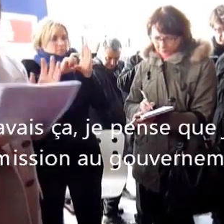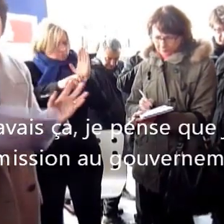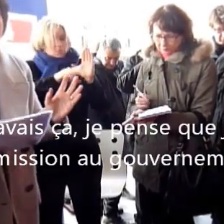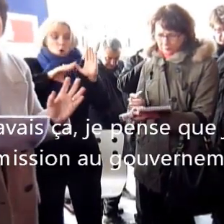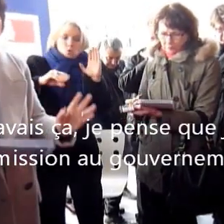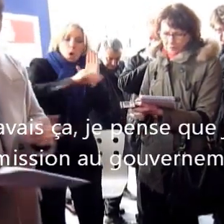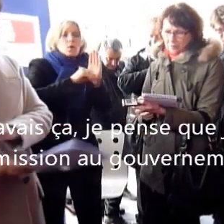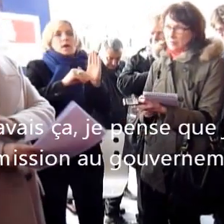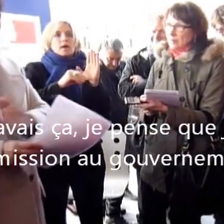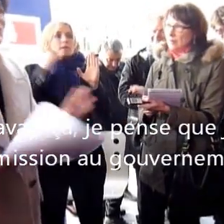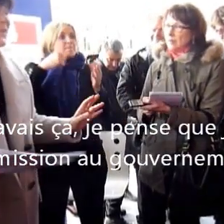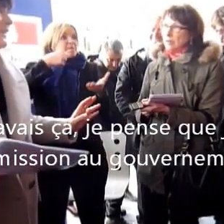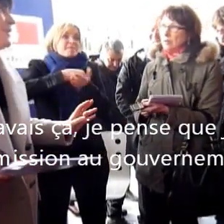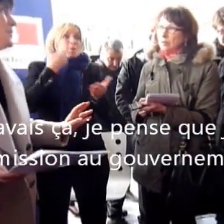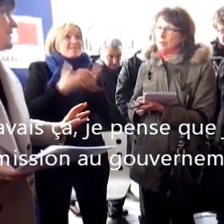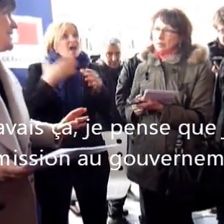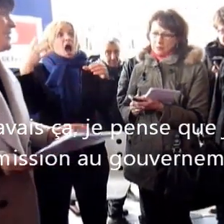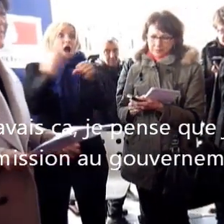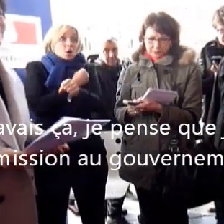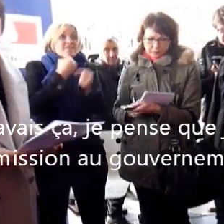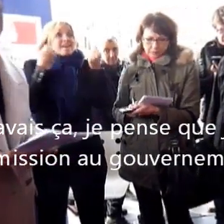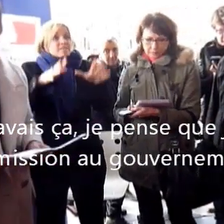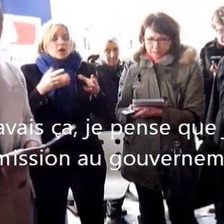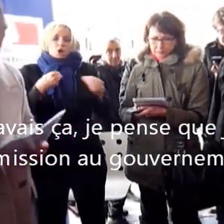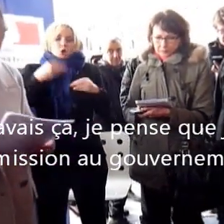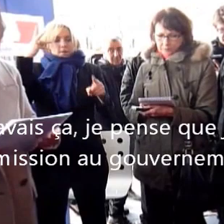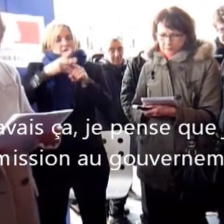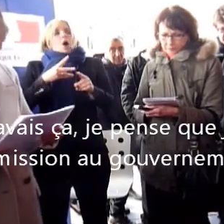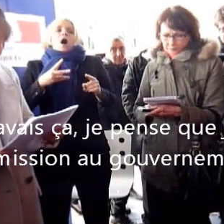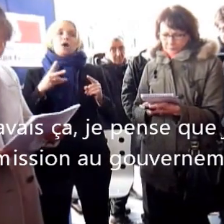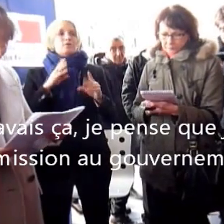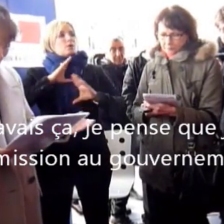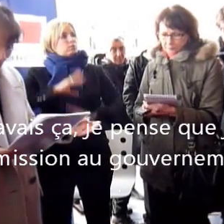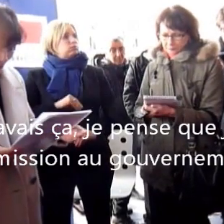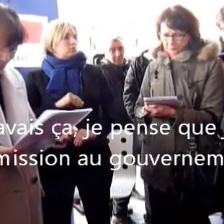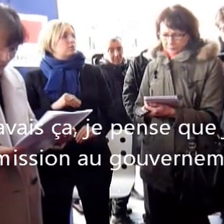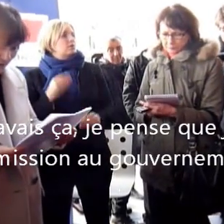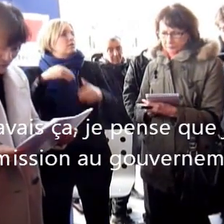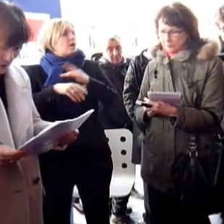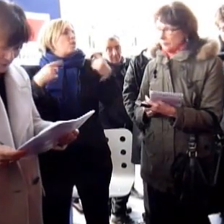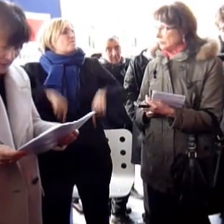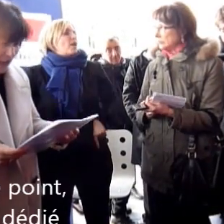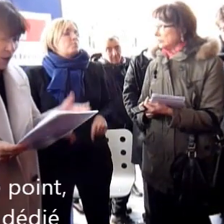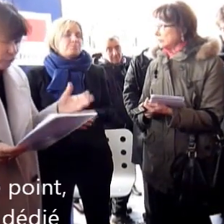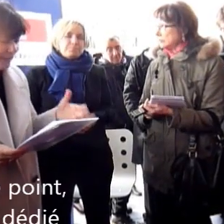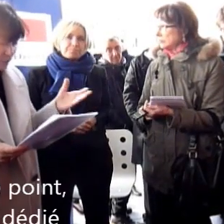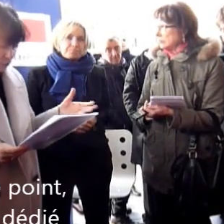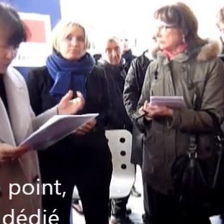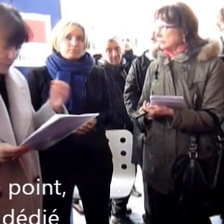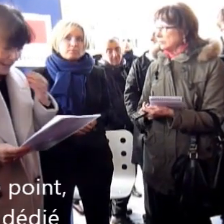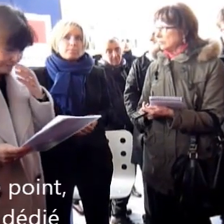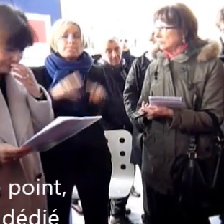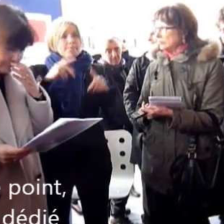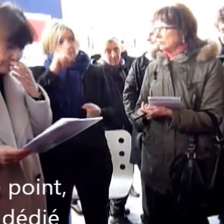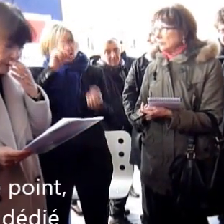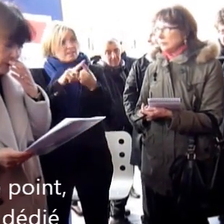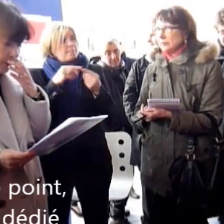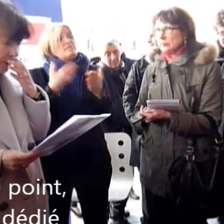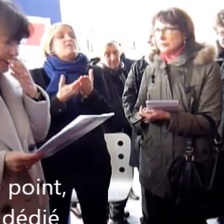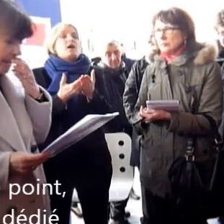moins j'avais ça, je pense que j'aurais réussi ma mission au gouvernement. En tout cas, sur ce